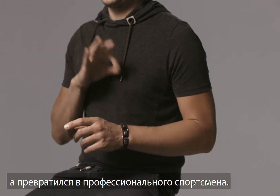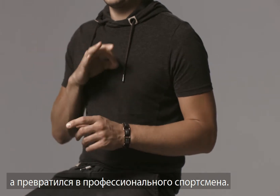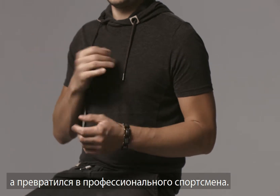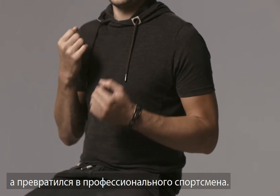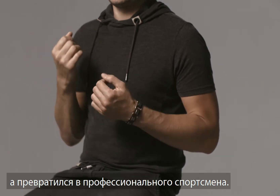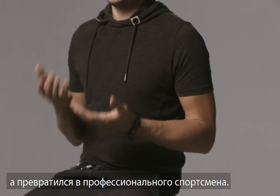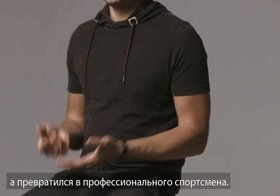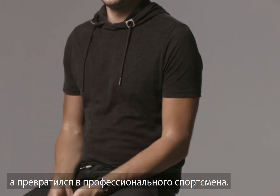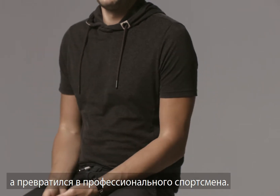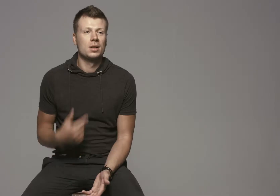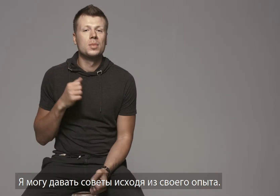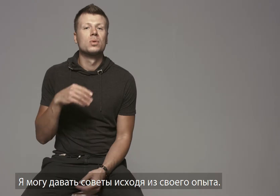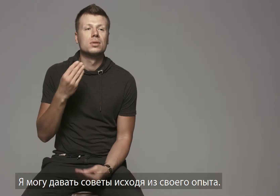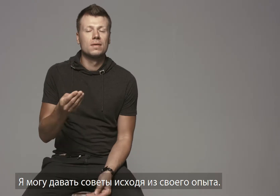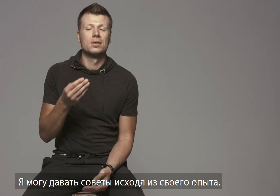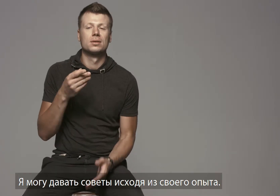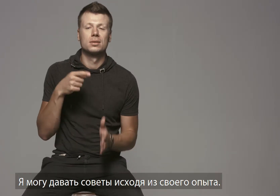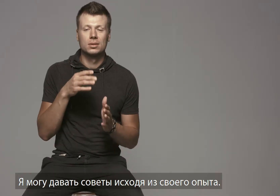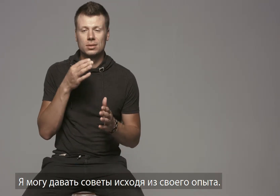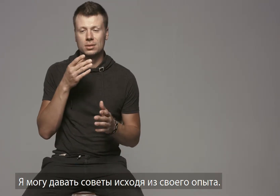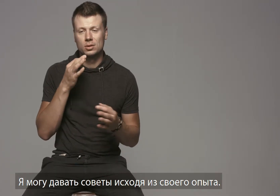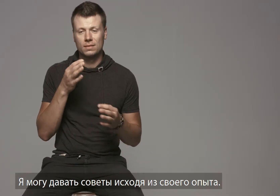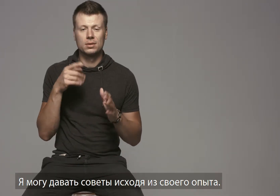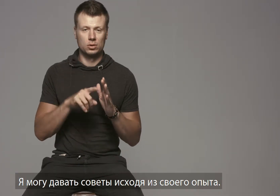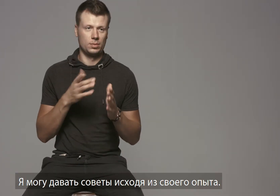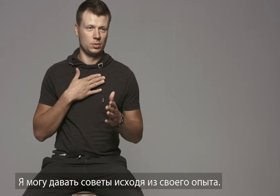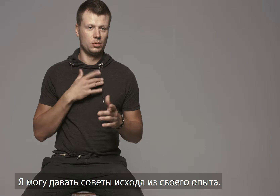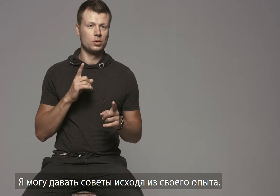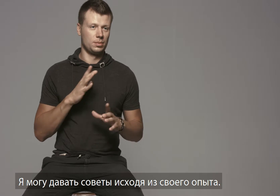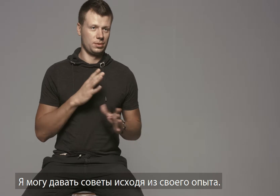профессионального спортсмена. Я могу давать советы, исходя из своего опыта.